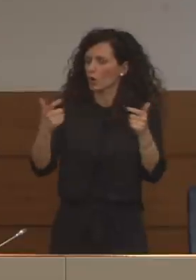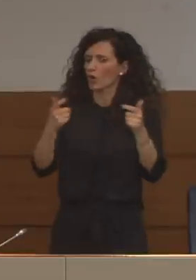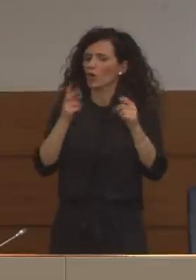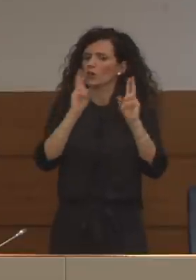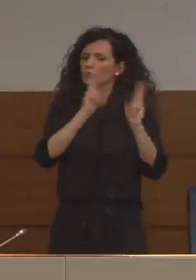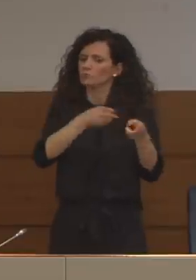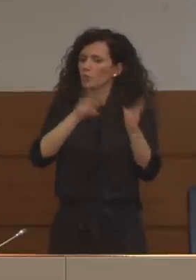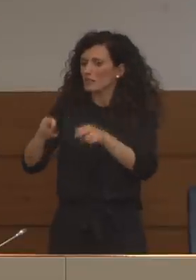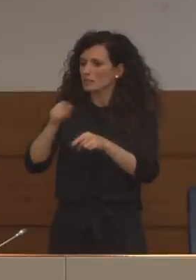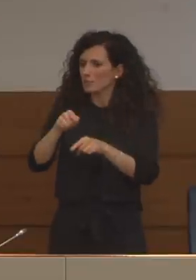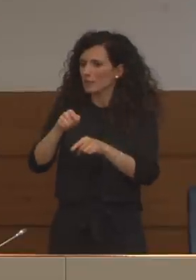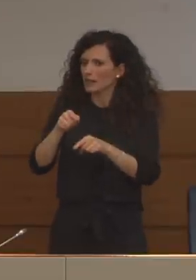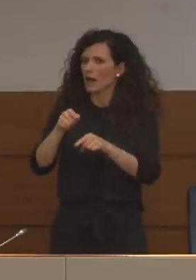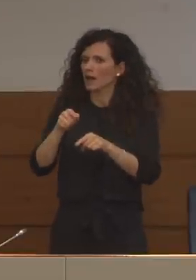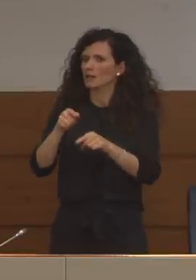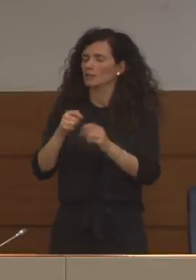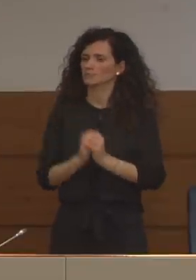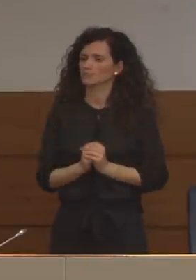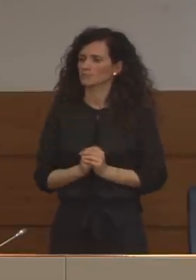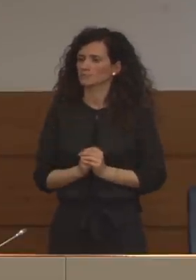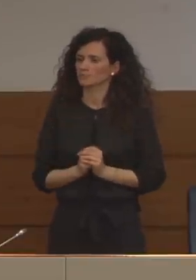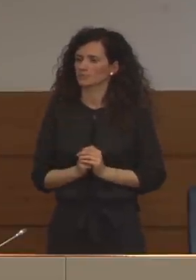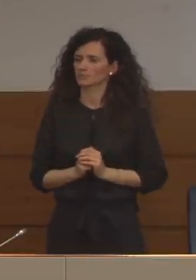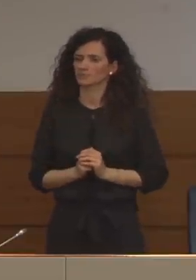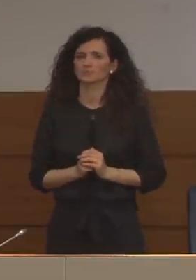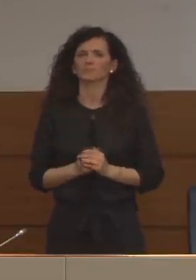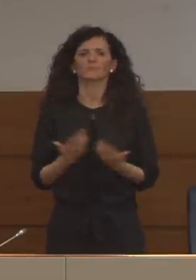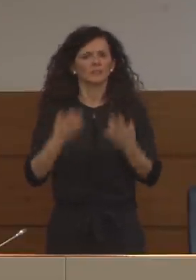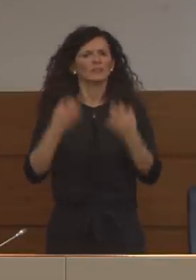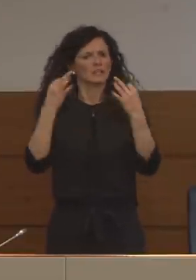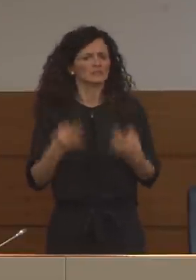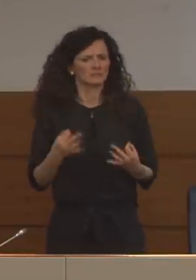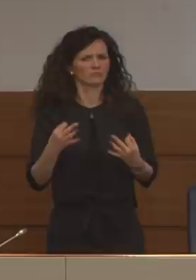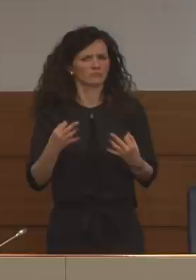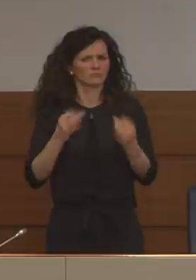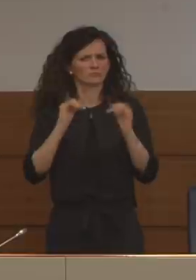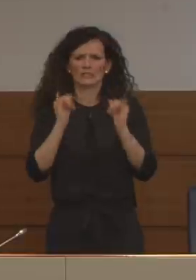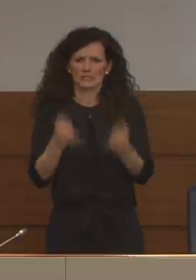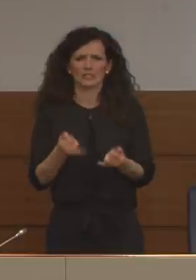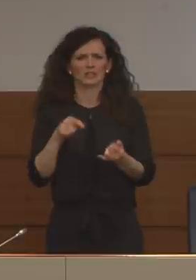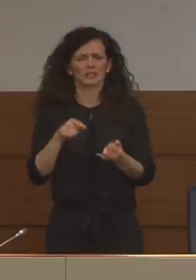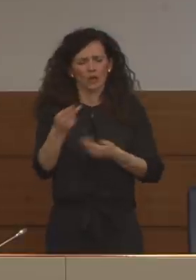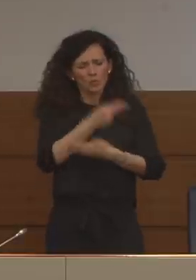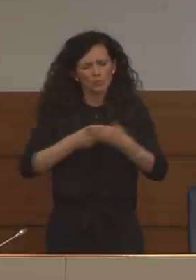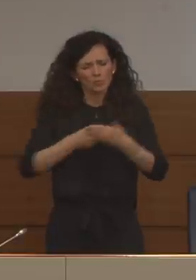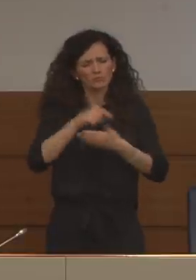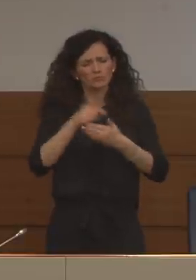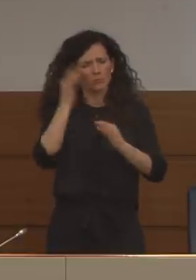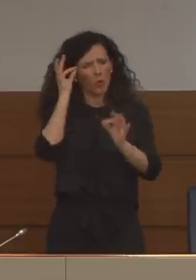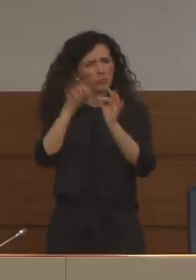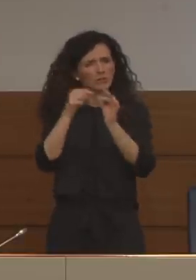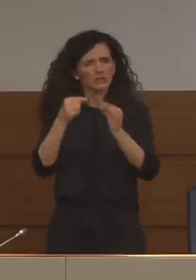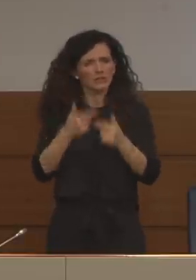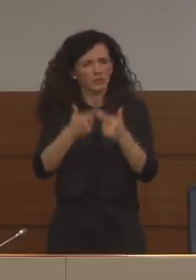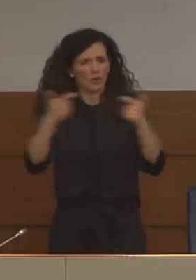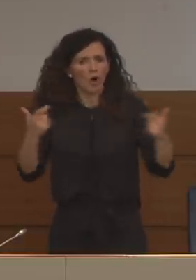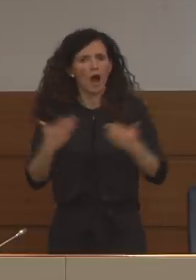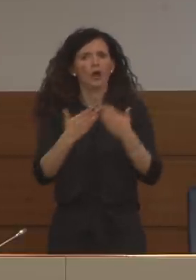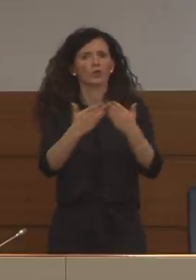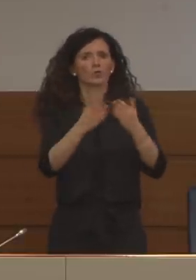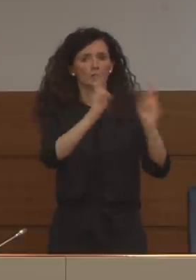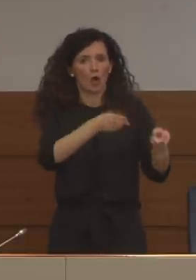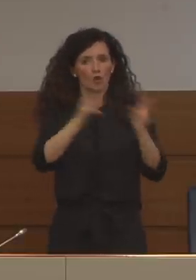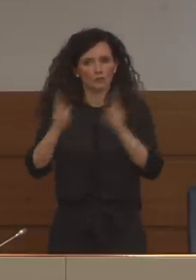ospedaliere innanzitutto a partire da quelle pubbliche sicuramente sì questo piano di potenziamento ne abbiamo parlato più volte